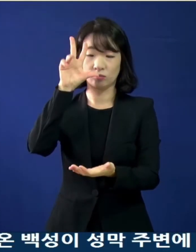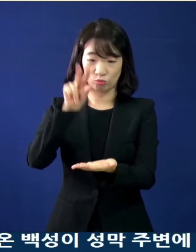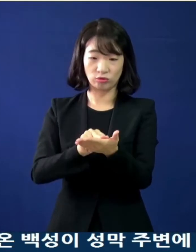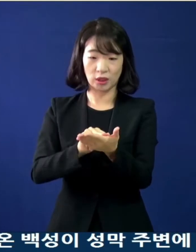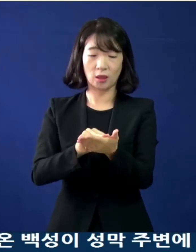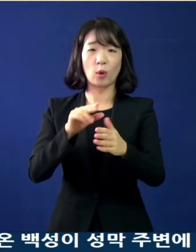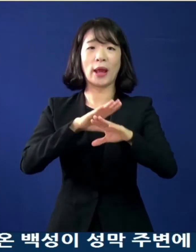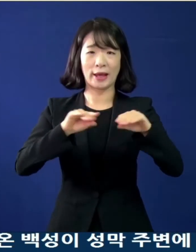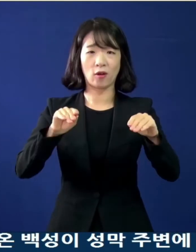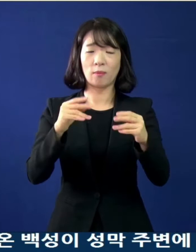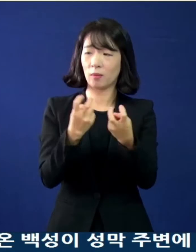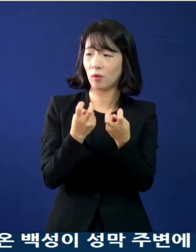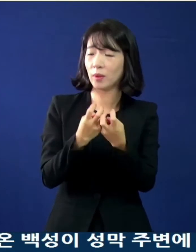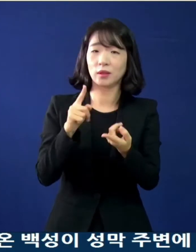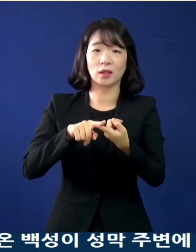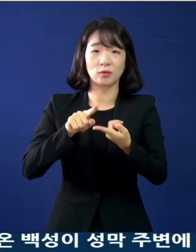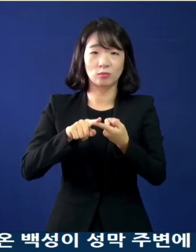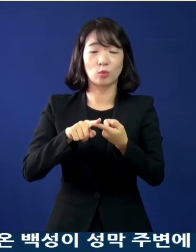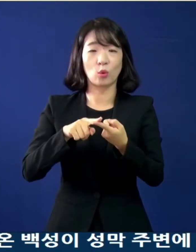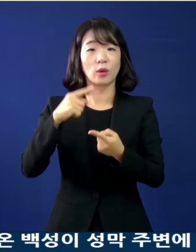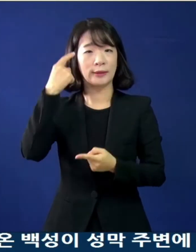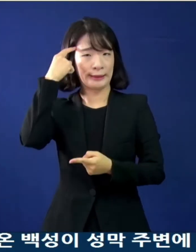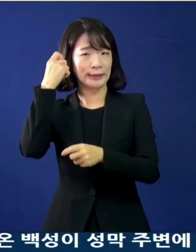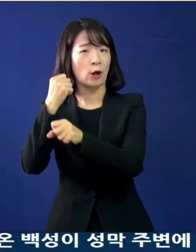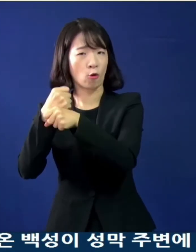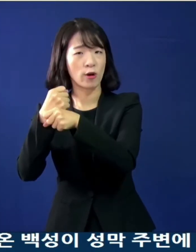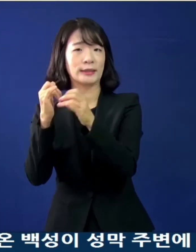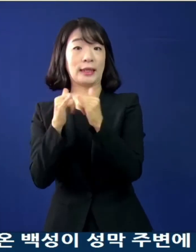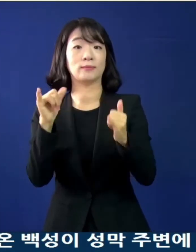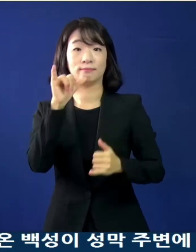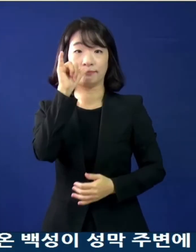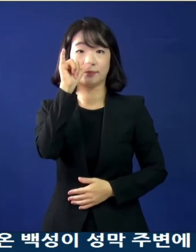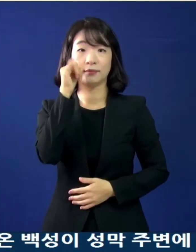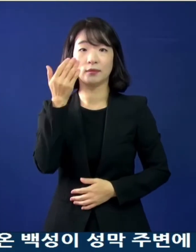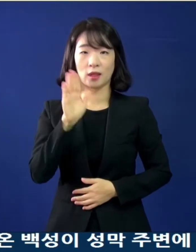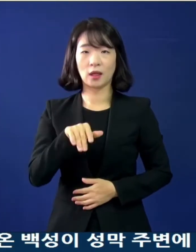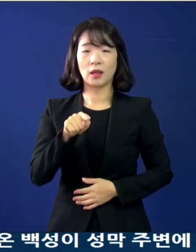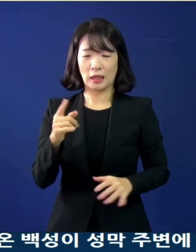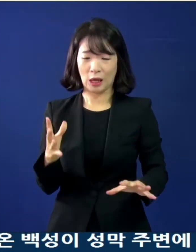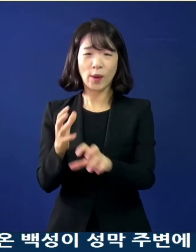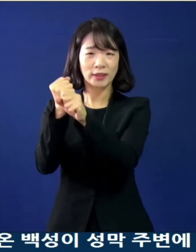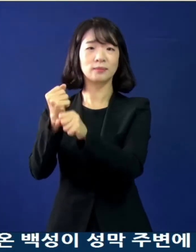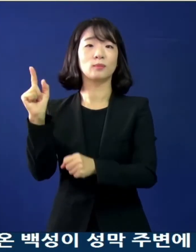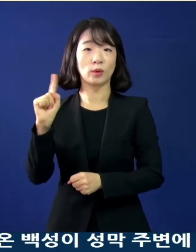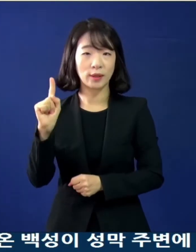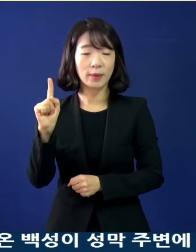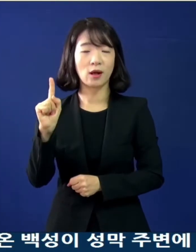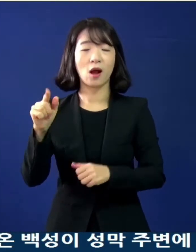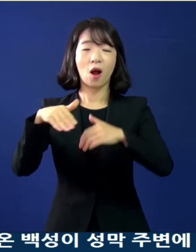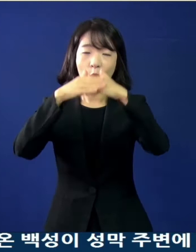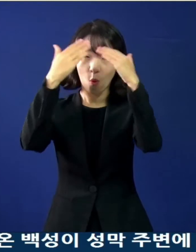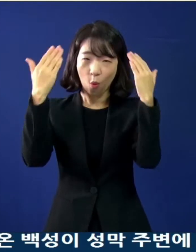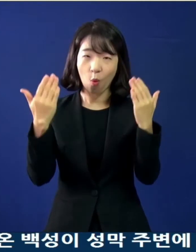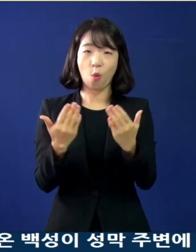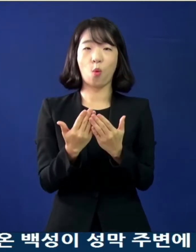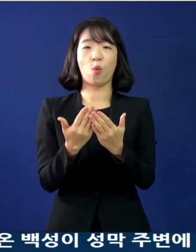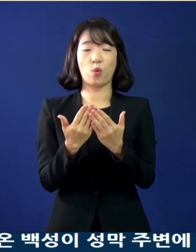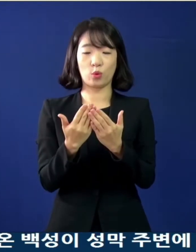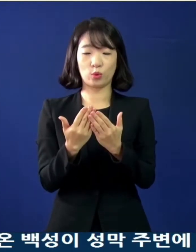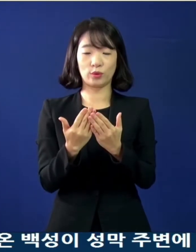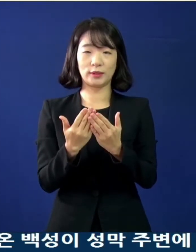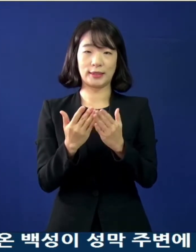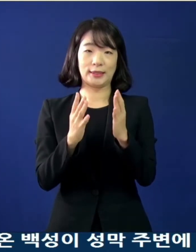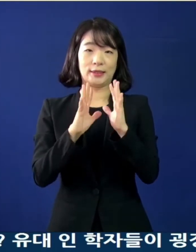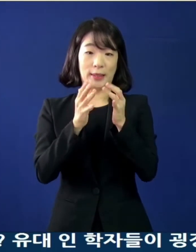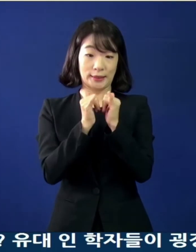분도 있더라고요. 어쨌든 포인트는 온 회중이 회막 주변을